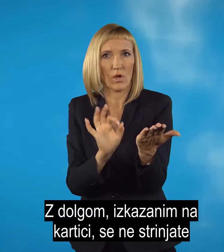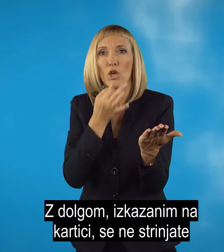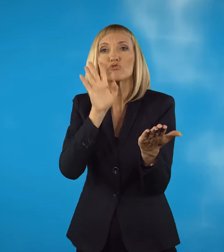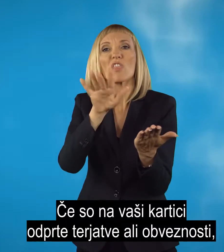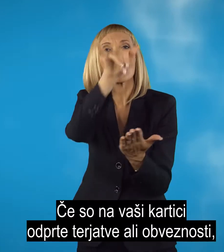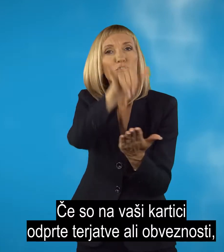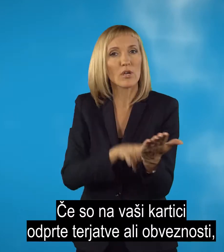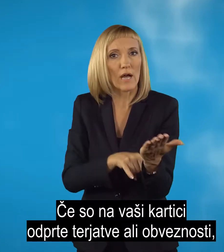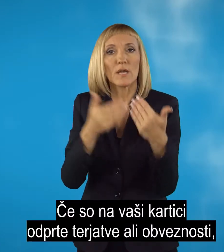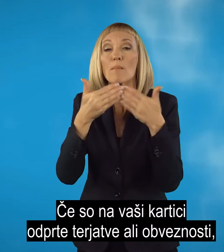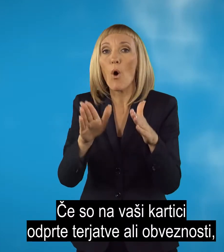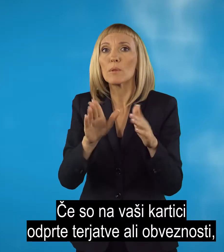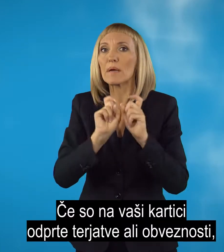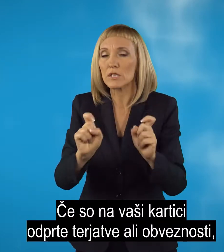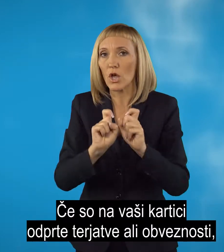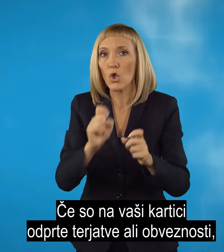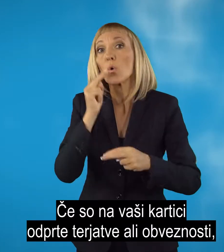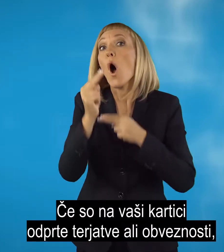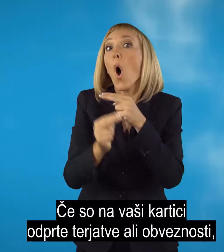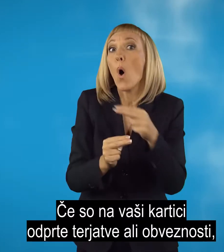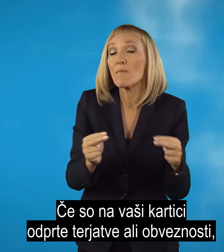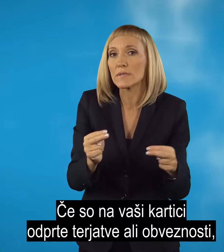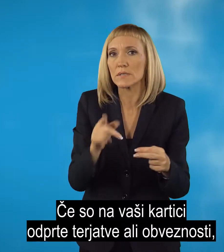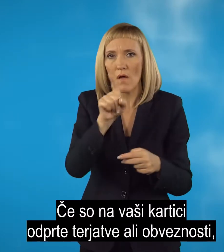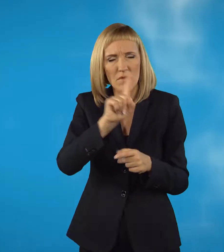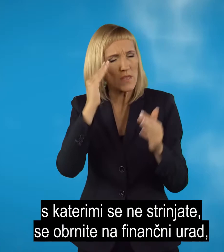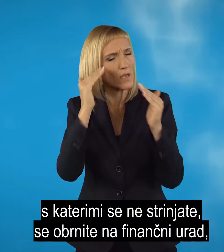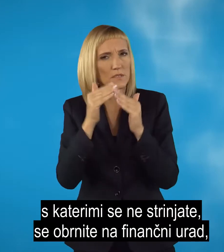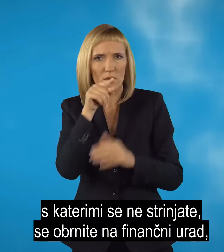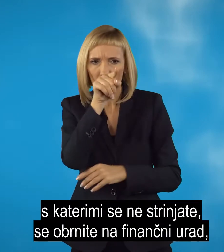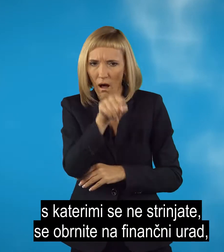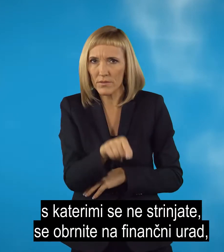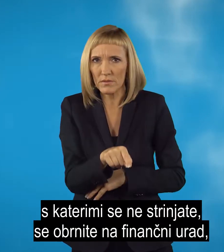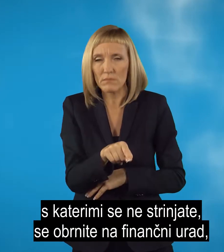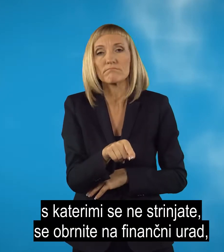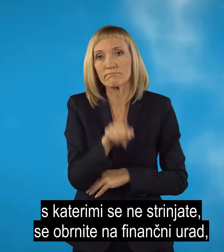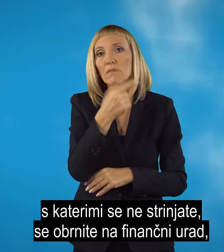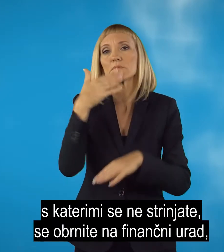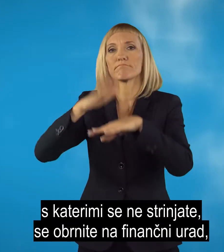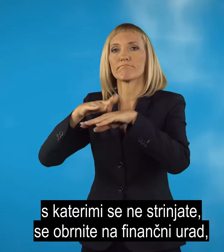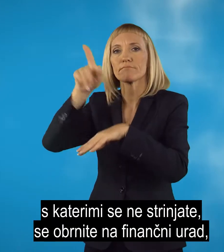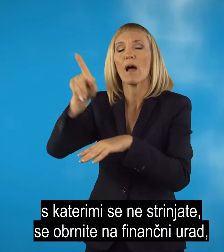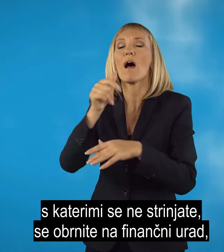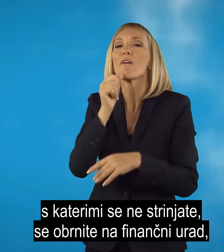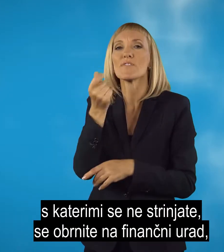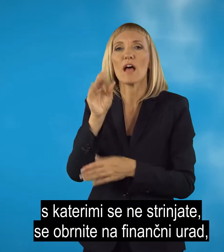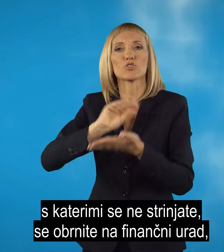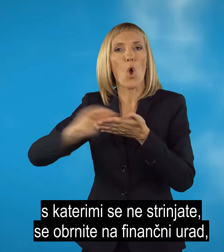Če so na vaši kartici odprte terjatve ali obveznosti, s katerimi se ne strinjate, se obrnite na finančni urad, kjer